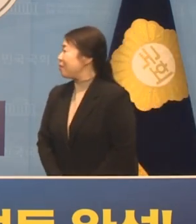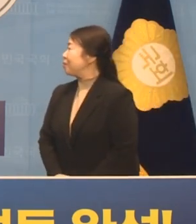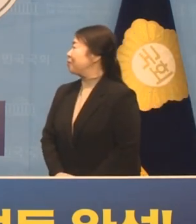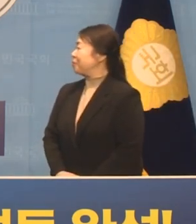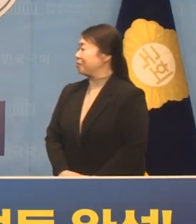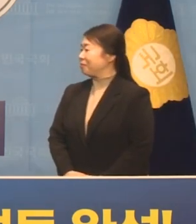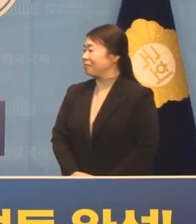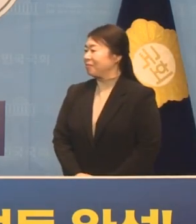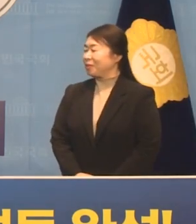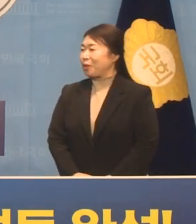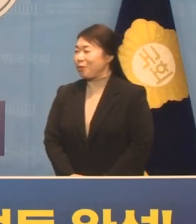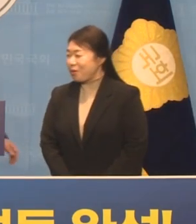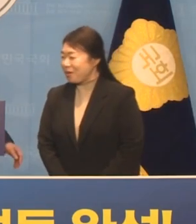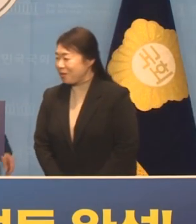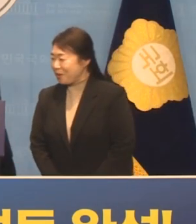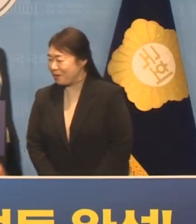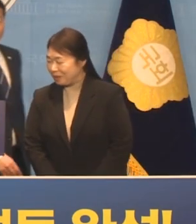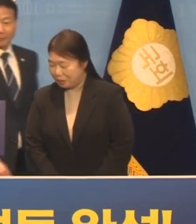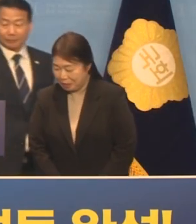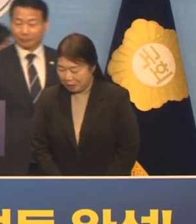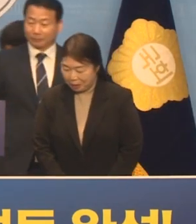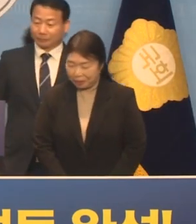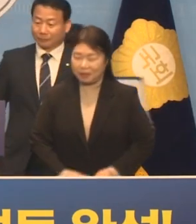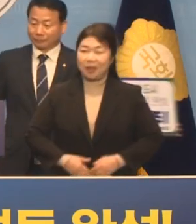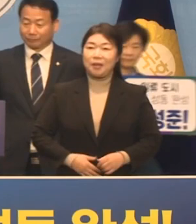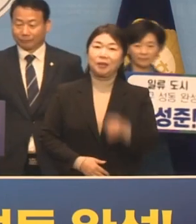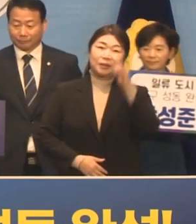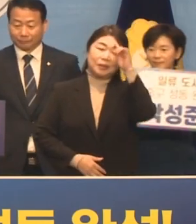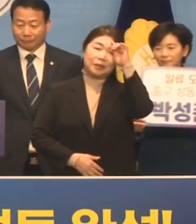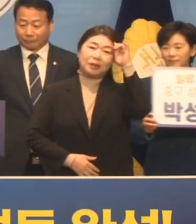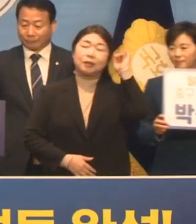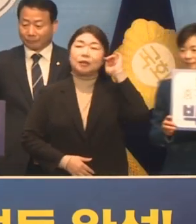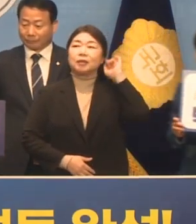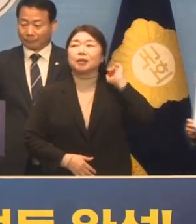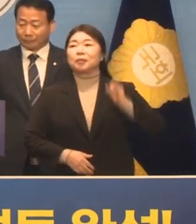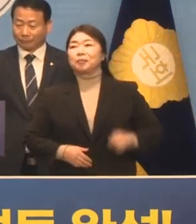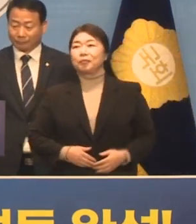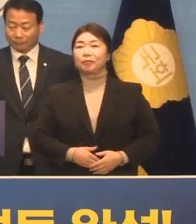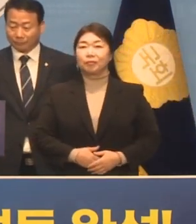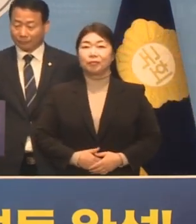출마 기자회견입니다. 예, 천천히 하겠습니다.